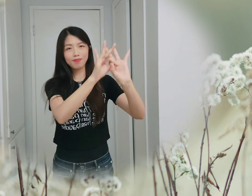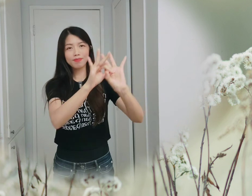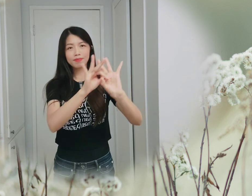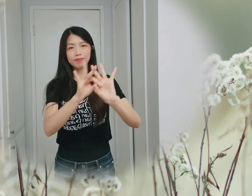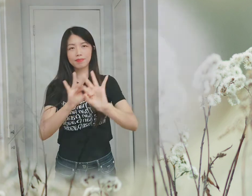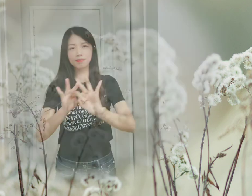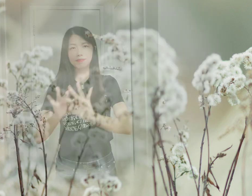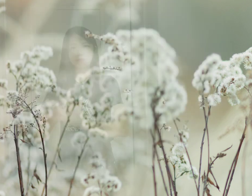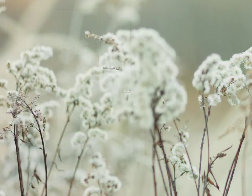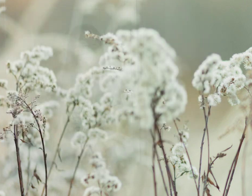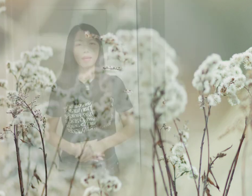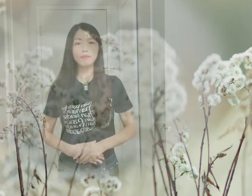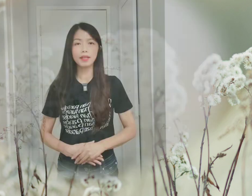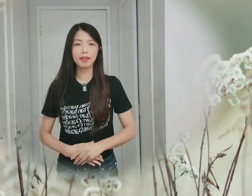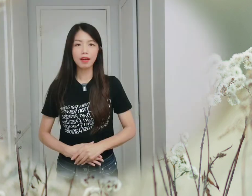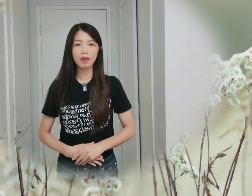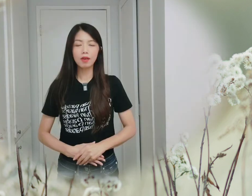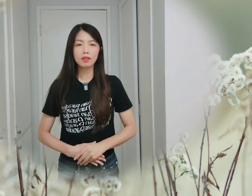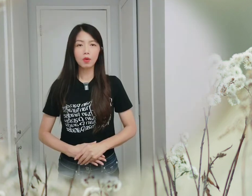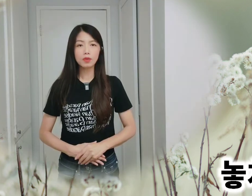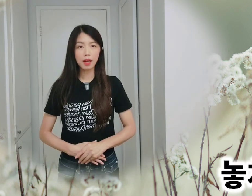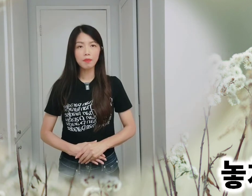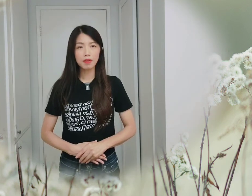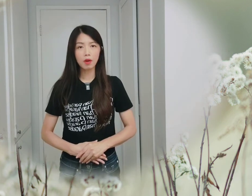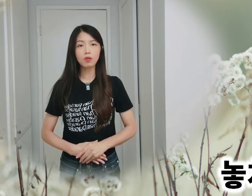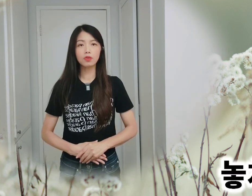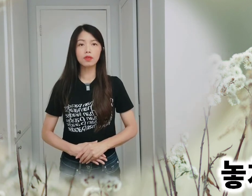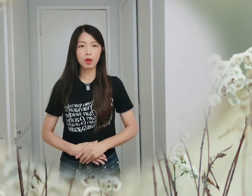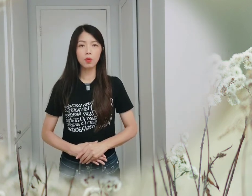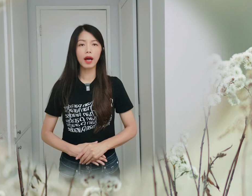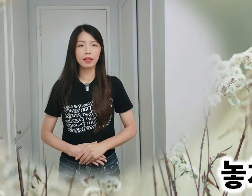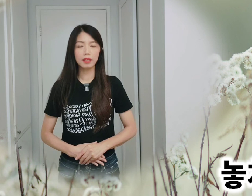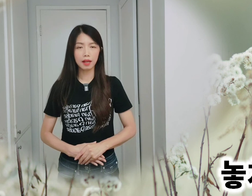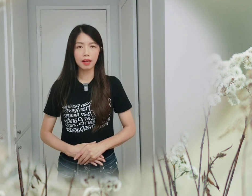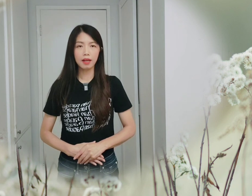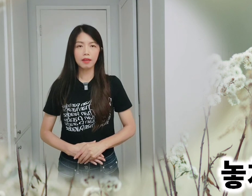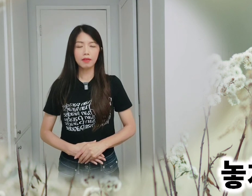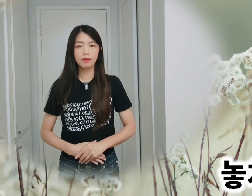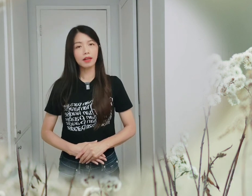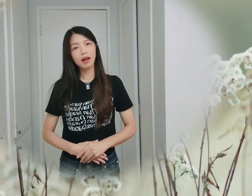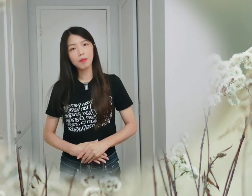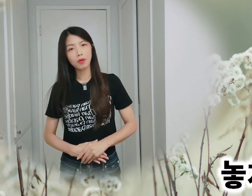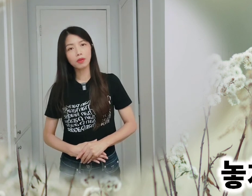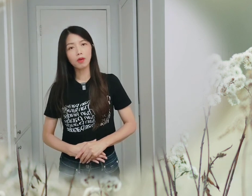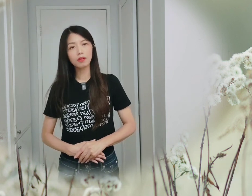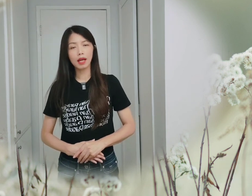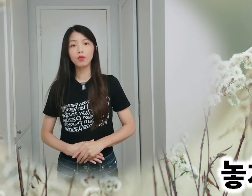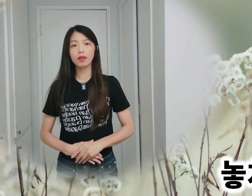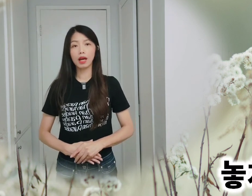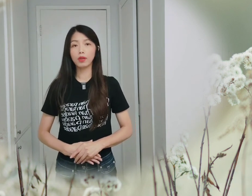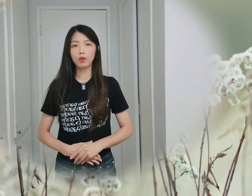감싸주면서. 네, 마지막인데요. 서로 사랑하면서 주께로 가는 길. 아까